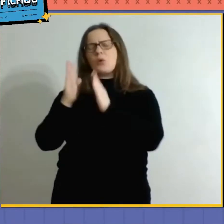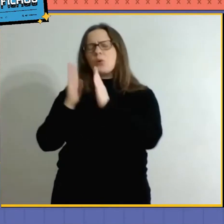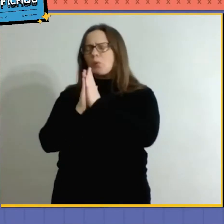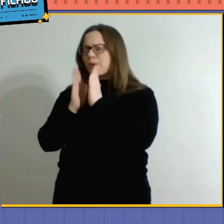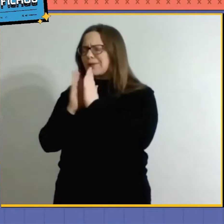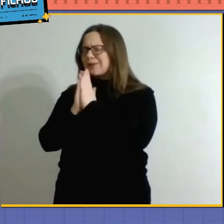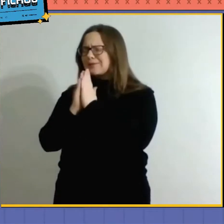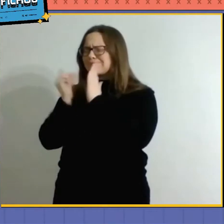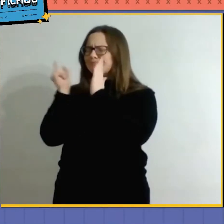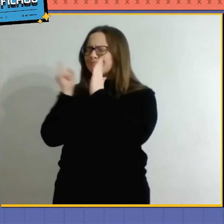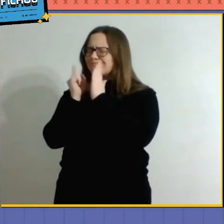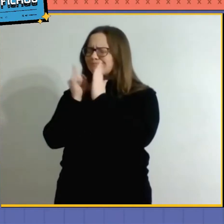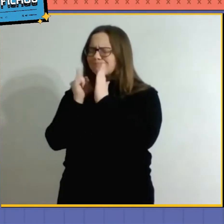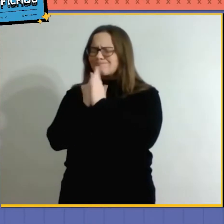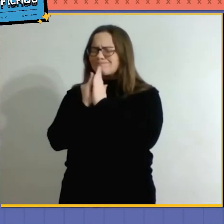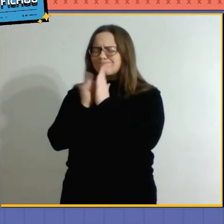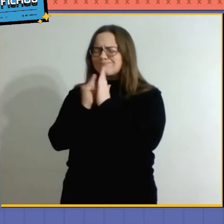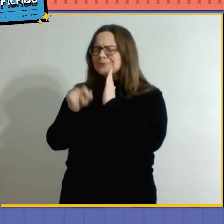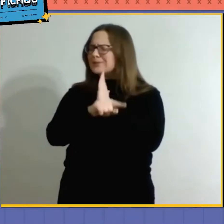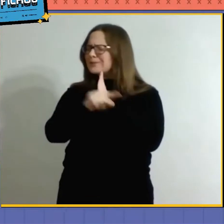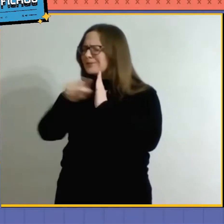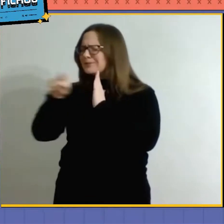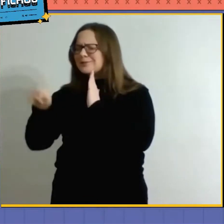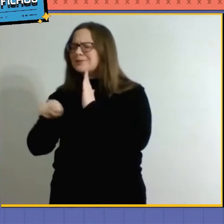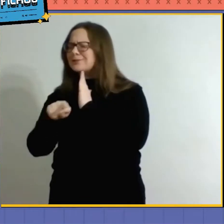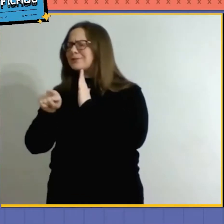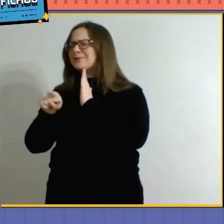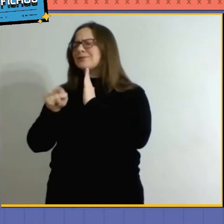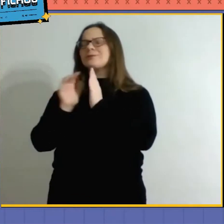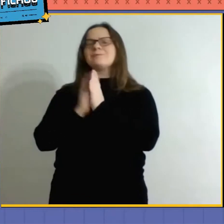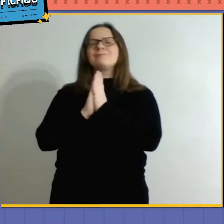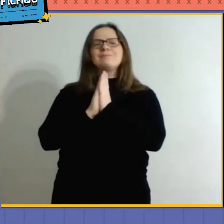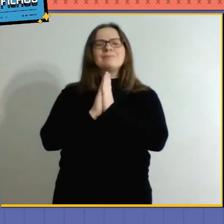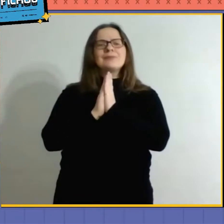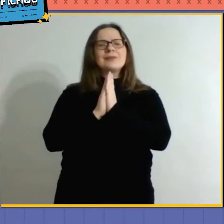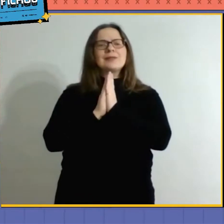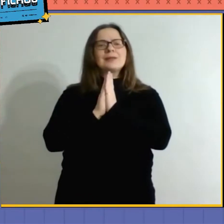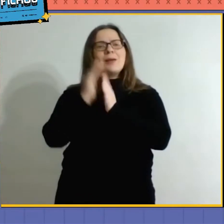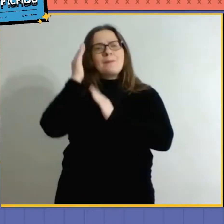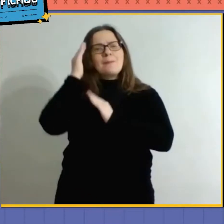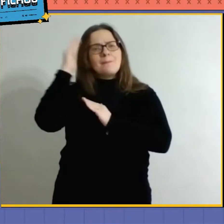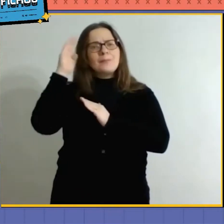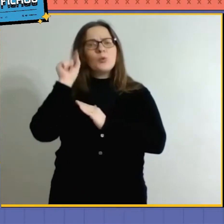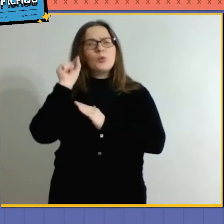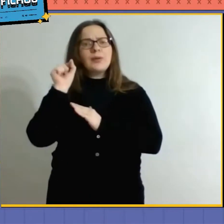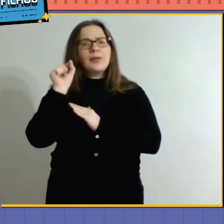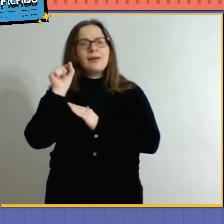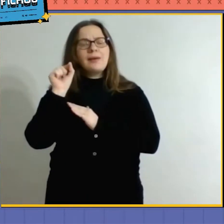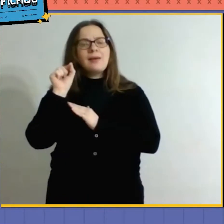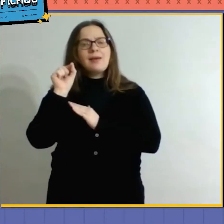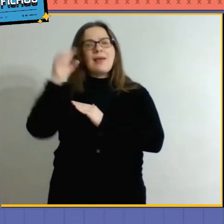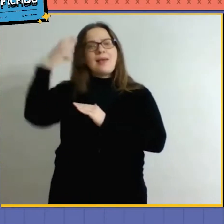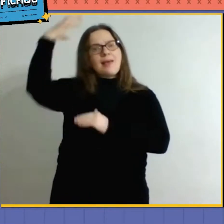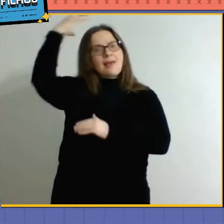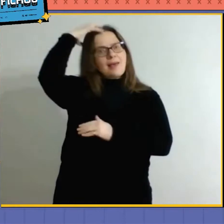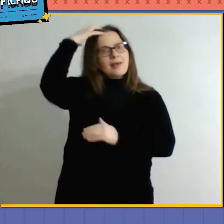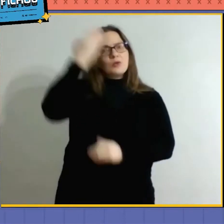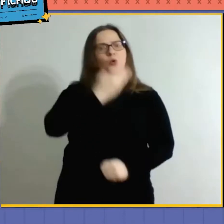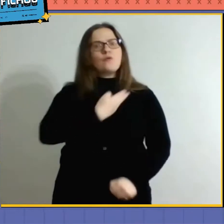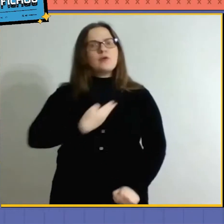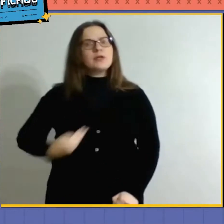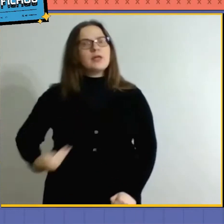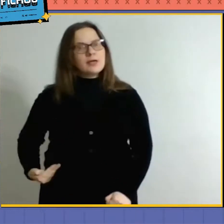interseções em favor de todos os homens e ele Fala especificamente sobre os reis sobre os governantes nós temos que orar por essas pessoas